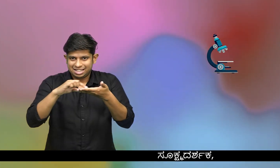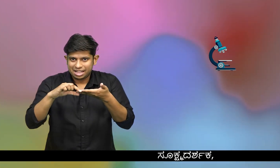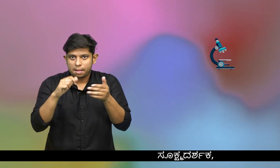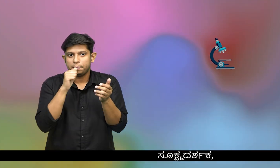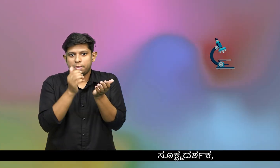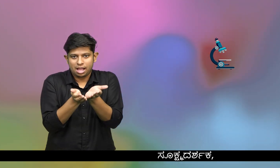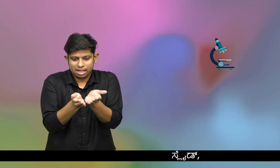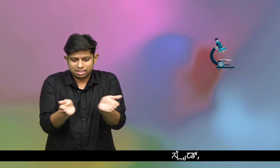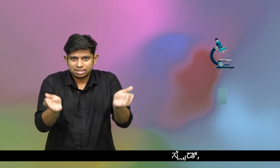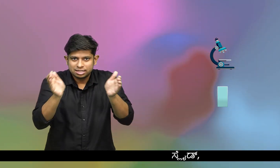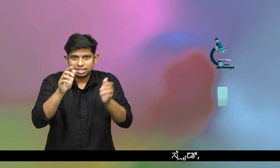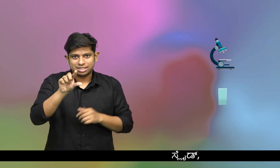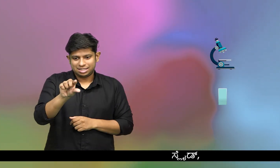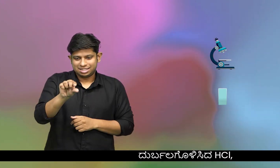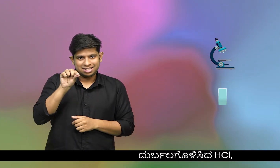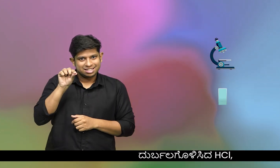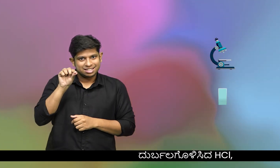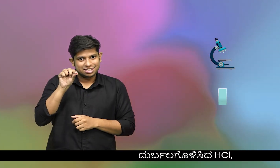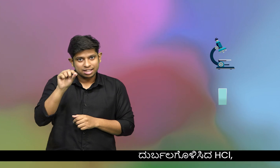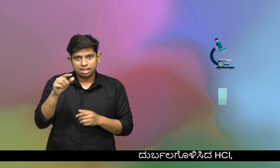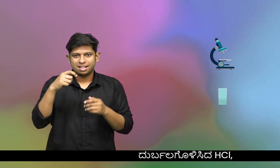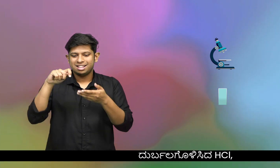ಸೂಕ್ಷ್ಮದರ್ಶಕ ಸ್ಲೈಡ್ ದುರ್ಬಲಗೊಳಿಸಿದ HCl